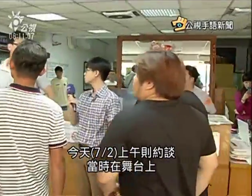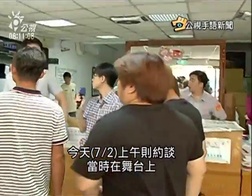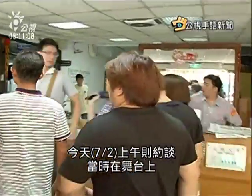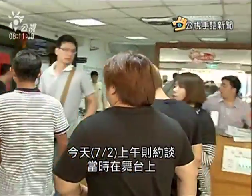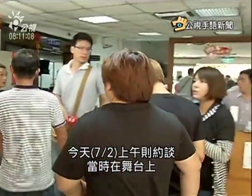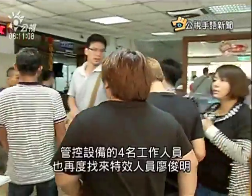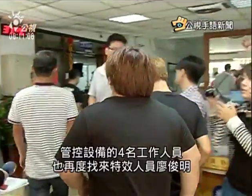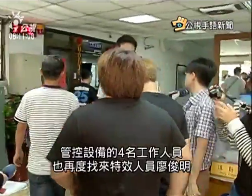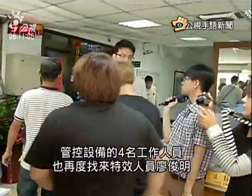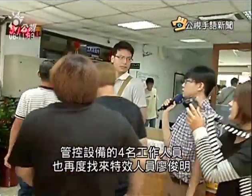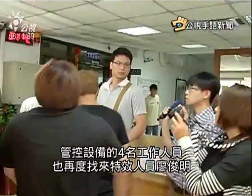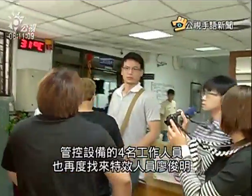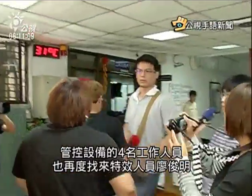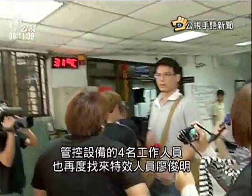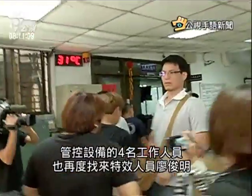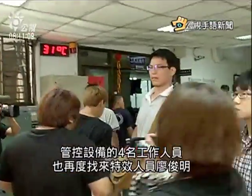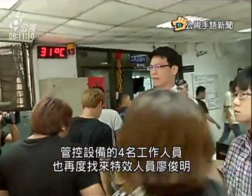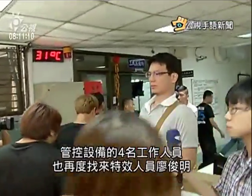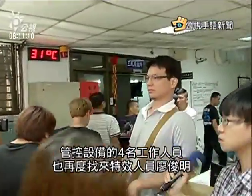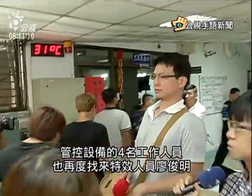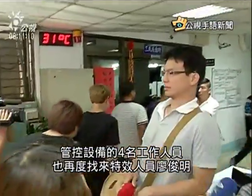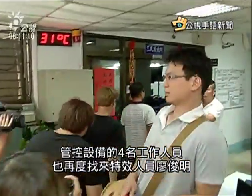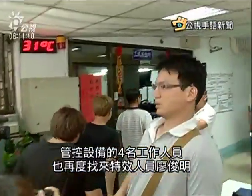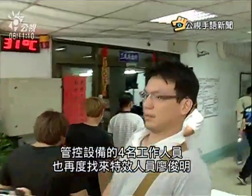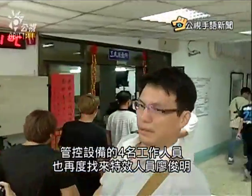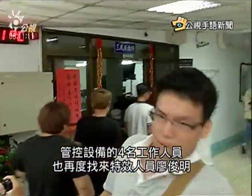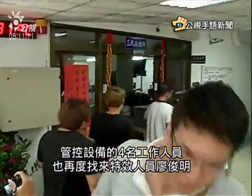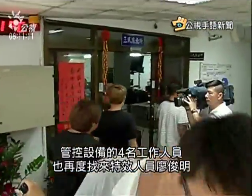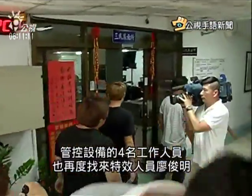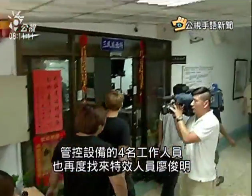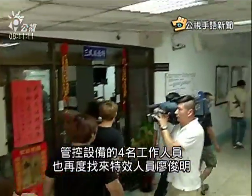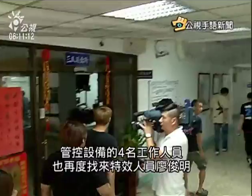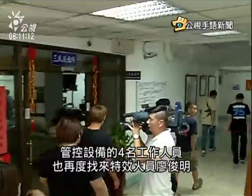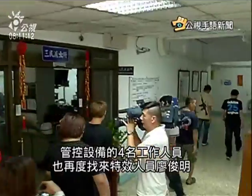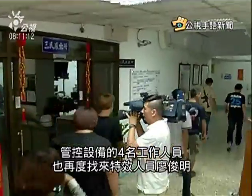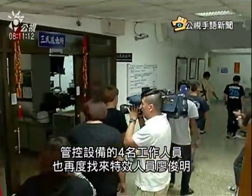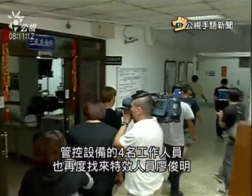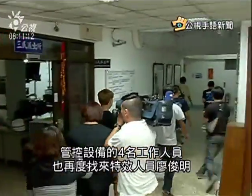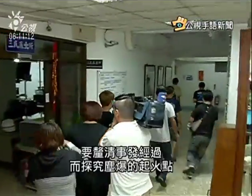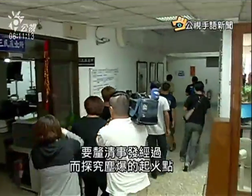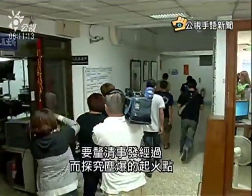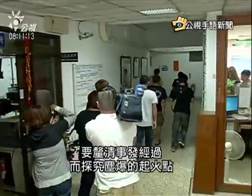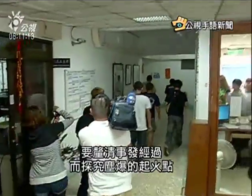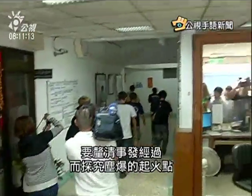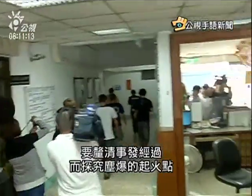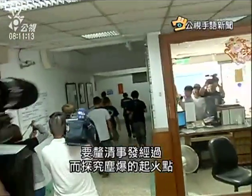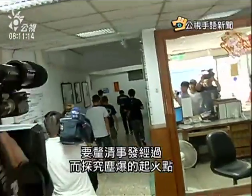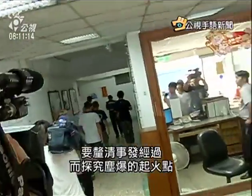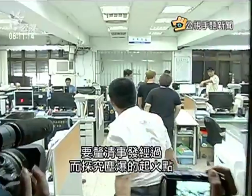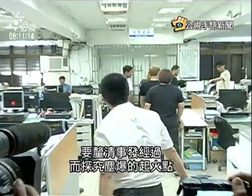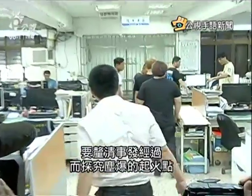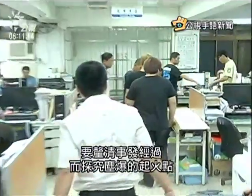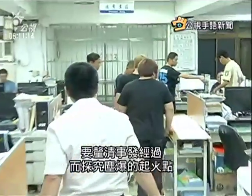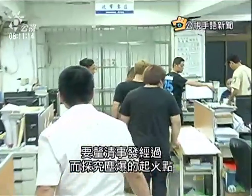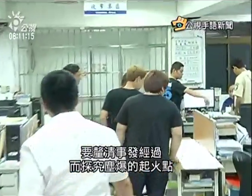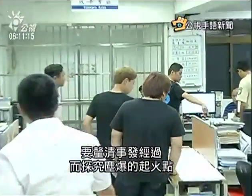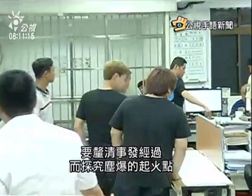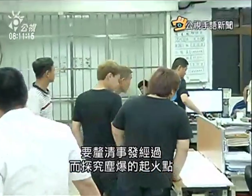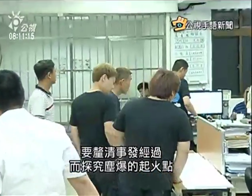上管控设备的四位工作人员，也再度找来特效人员廖俊明，要厘清事发经过。而探究晨报的起火点，目